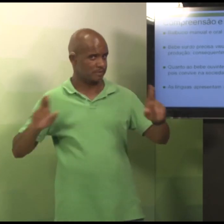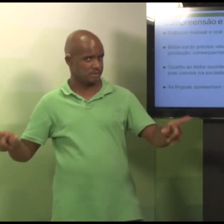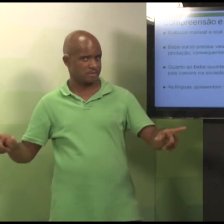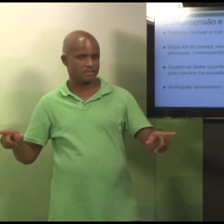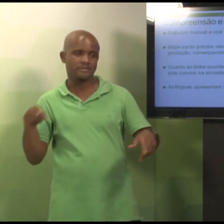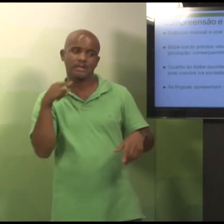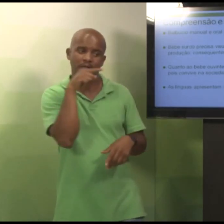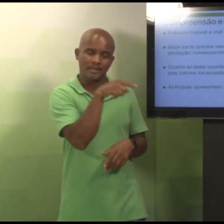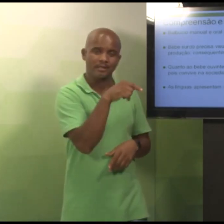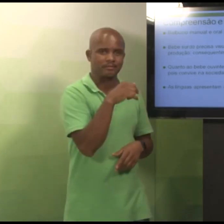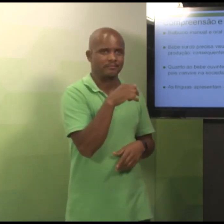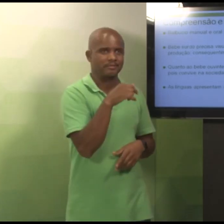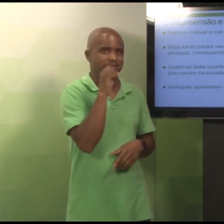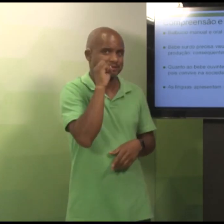acontece diferente.